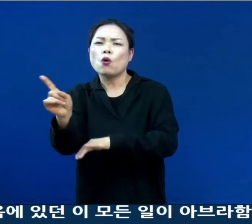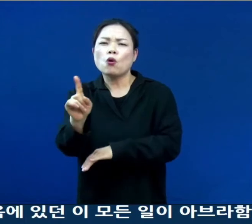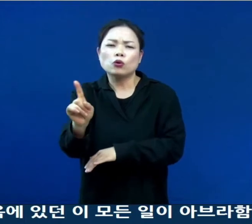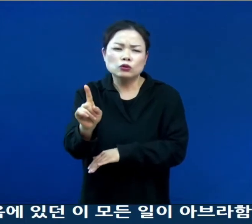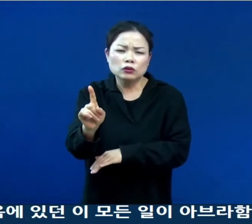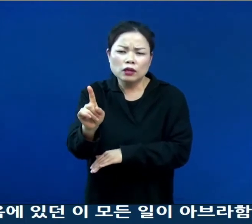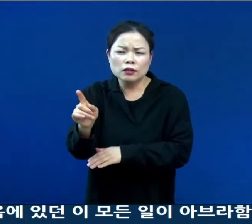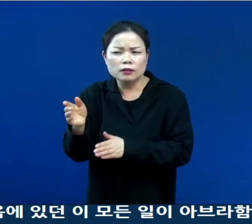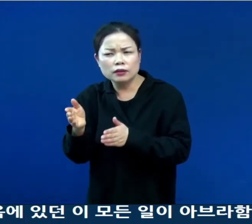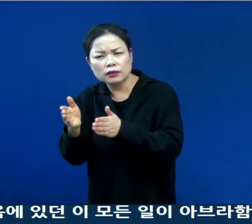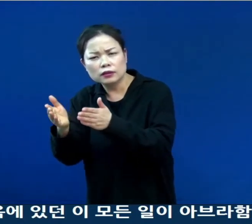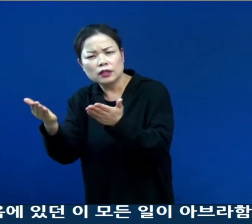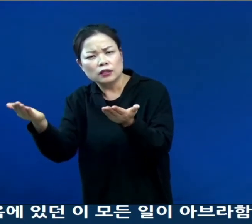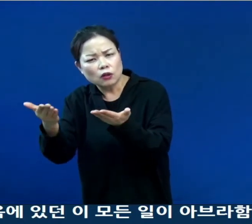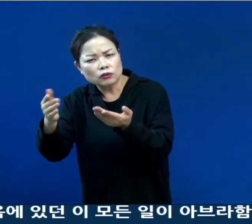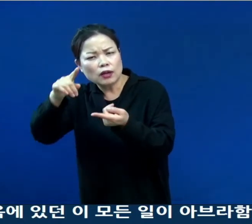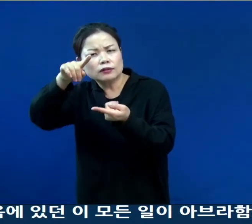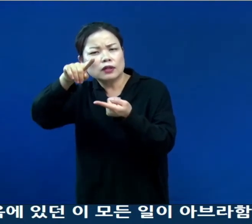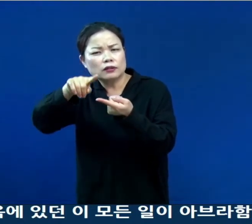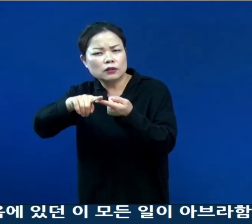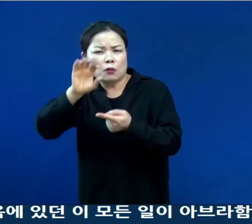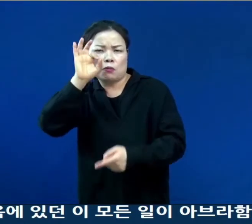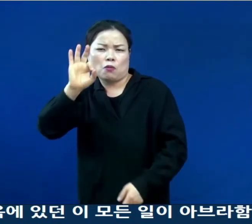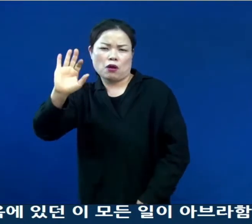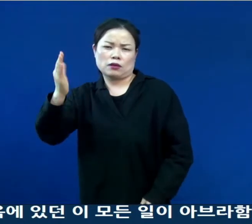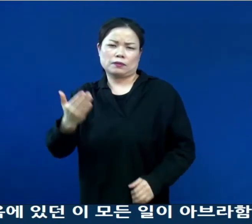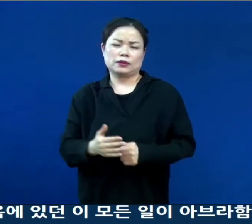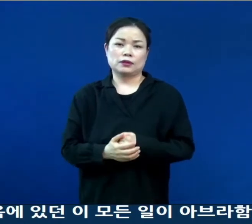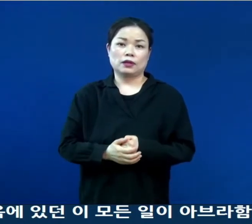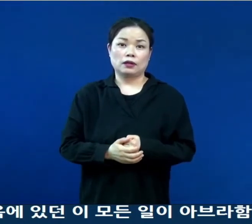쪽으로 흐르고 역사하는가를 보아야 합니다.